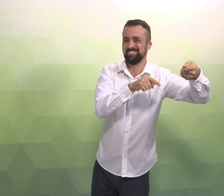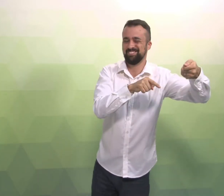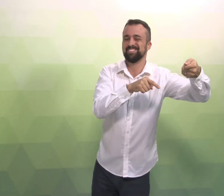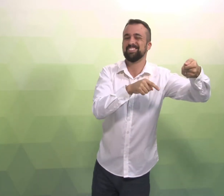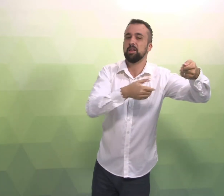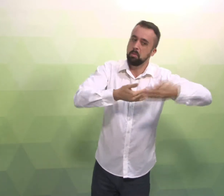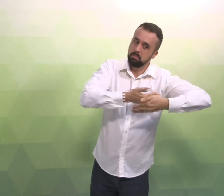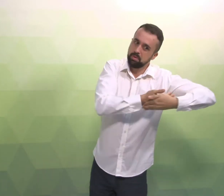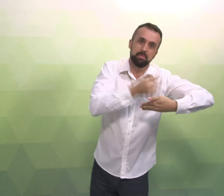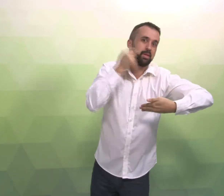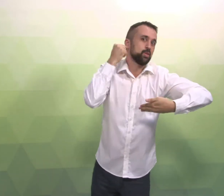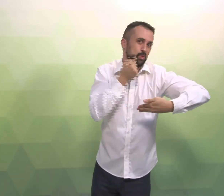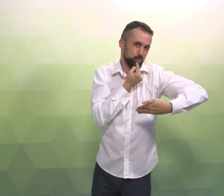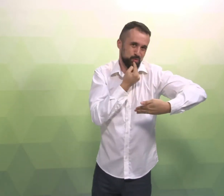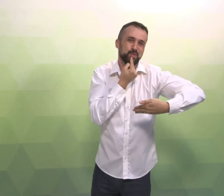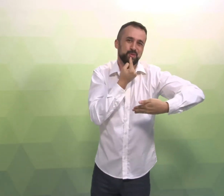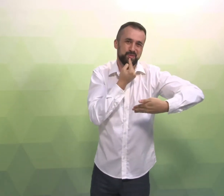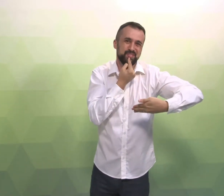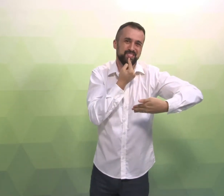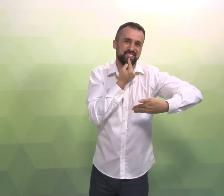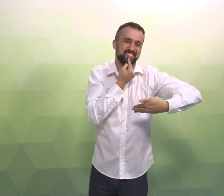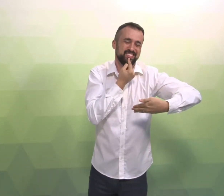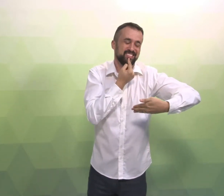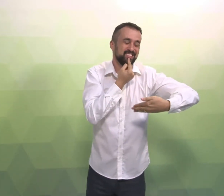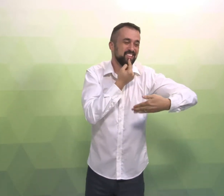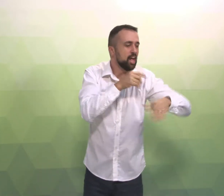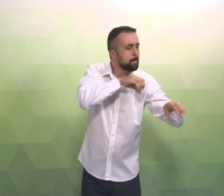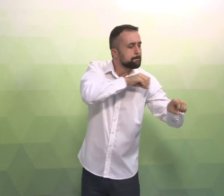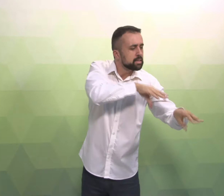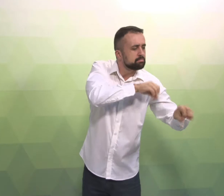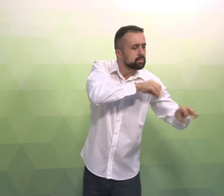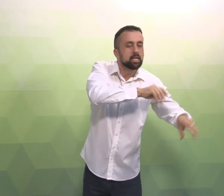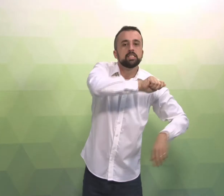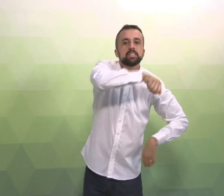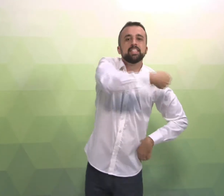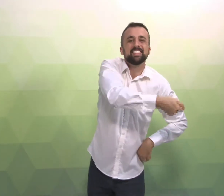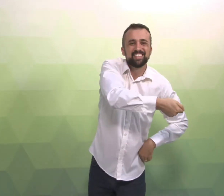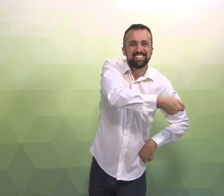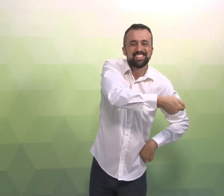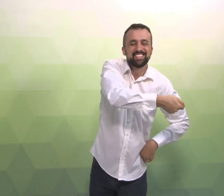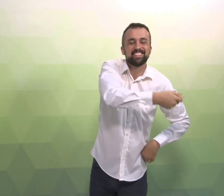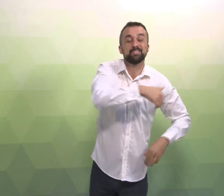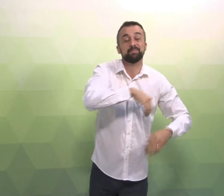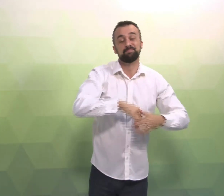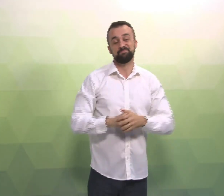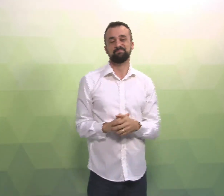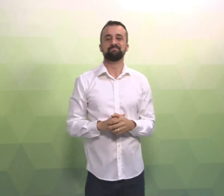ele precisa de sinais, de exposição aos sinais.